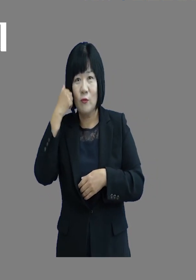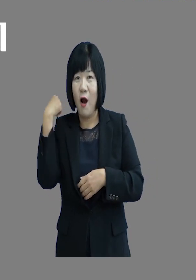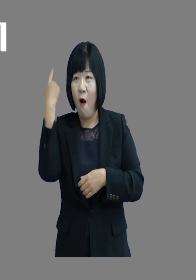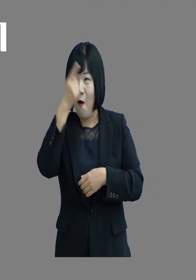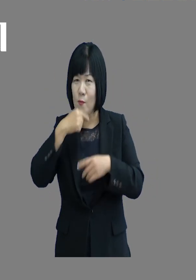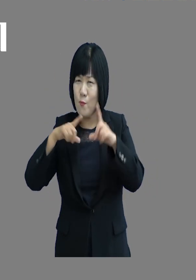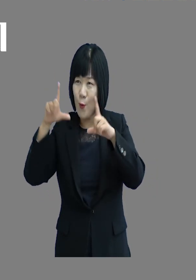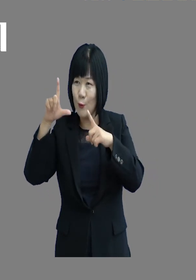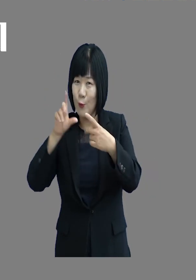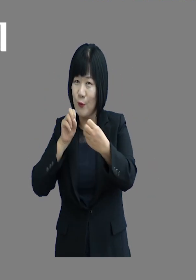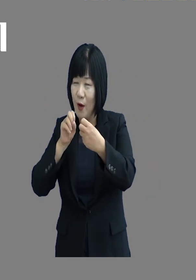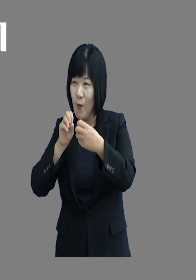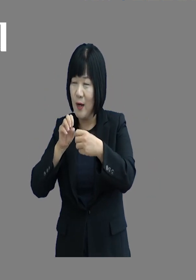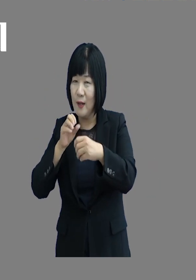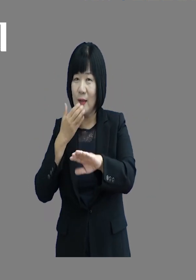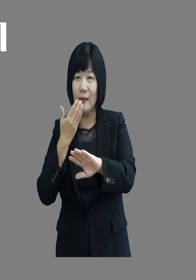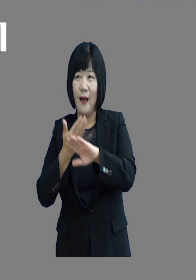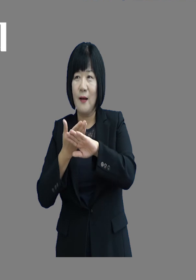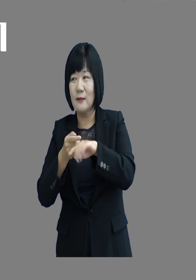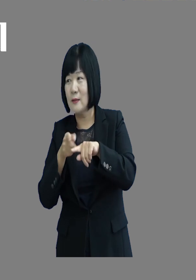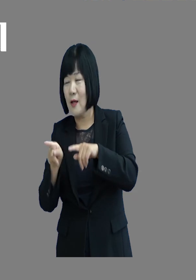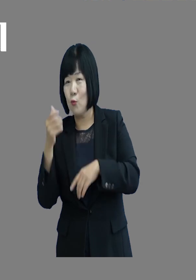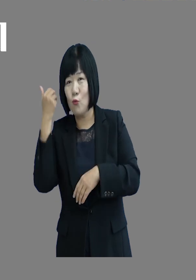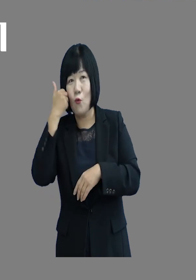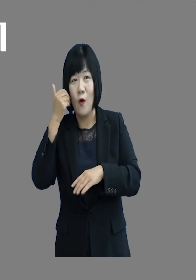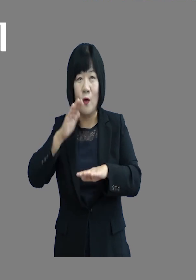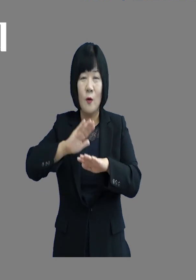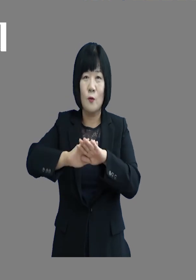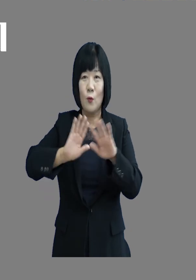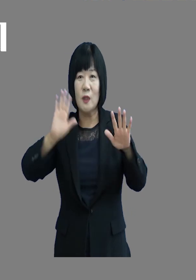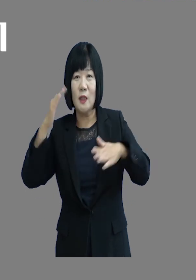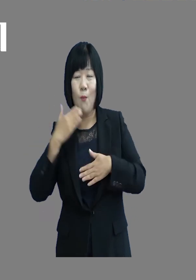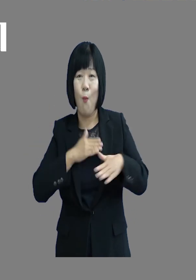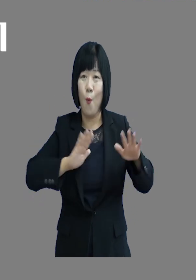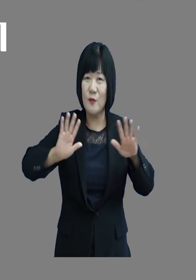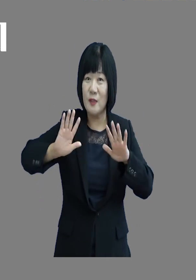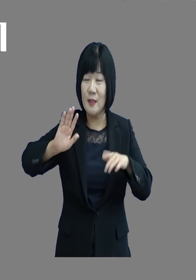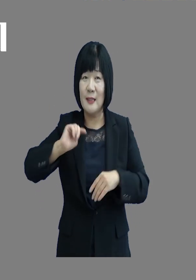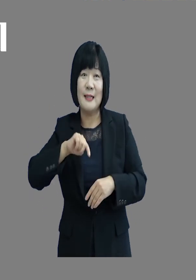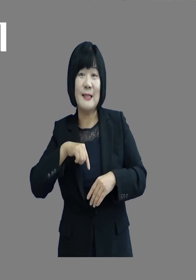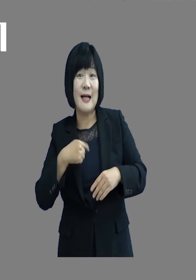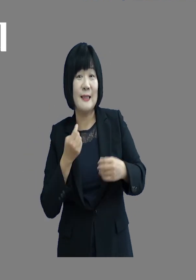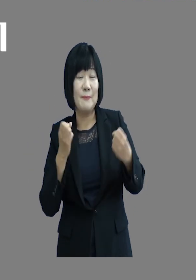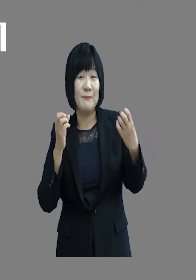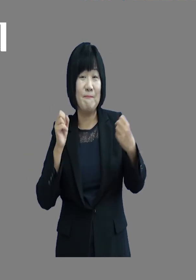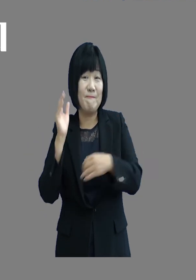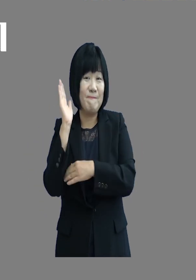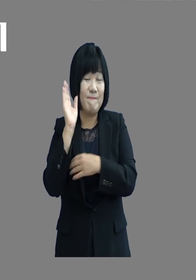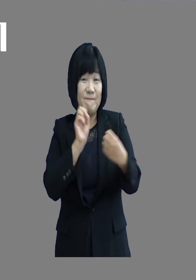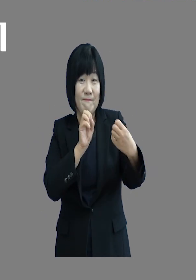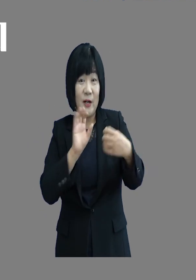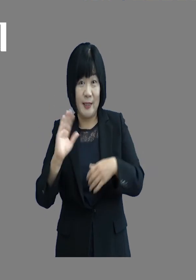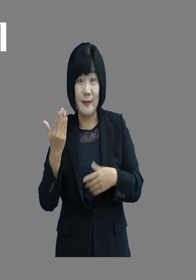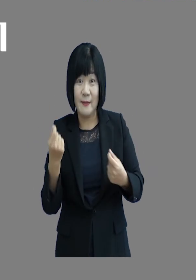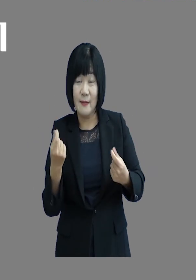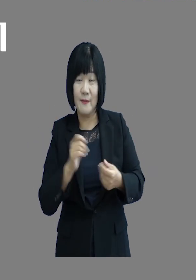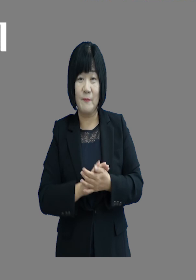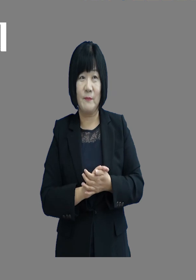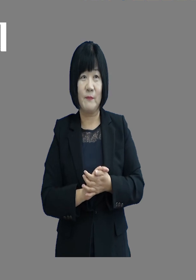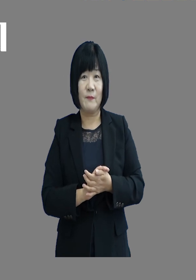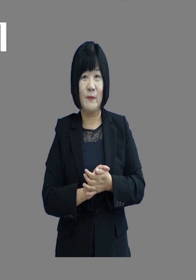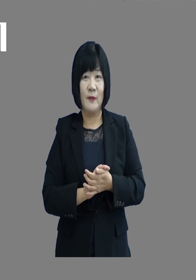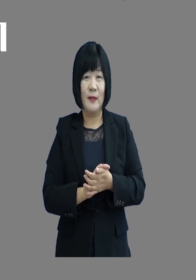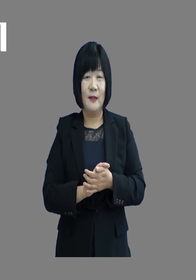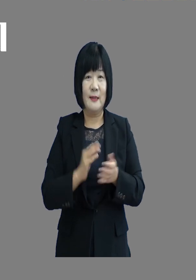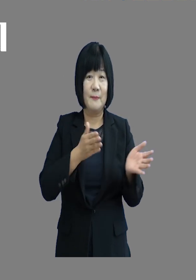표정으로 또 다른 누군가는 손짓으로 몸짓으로 자신들의 이야기를 하고 있습니다. 다르게